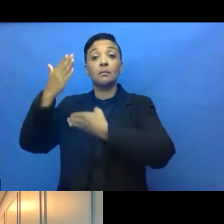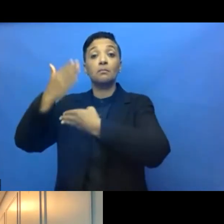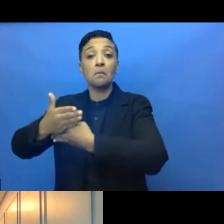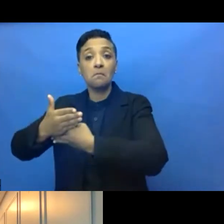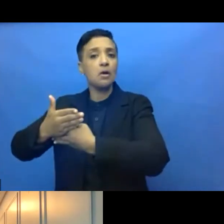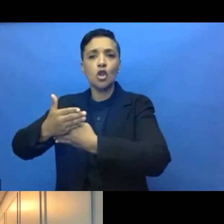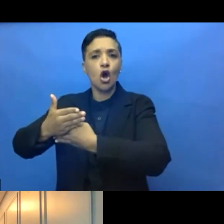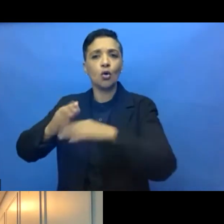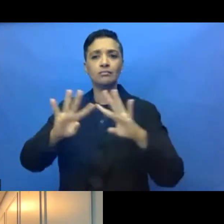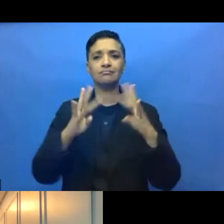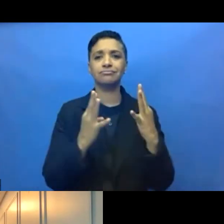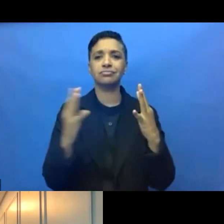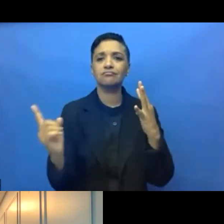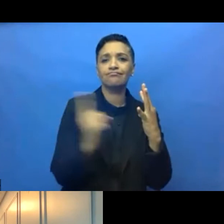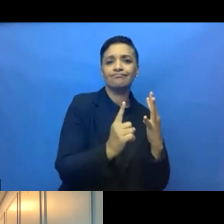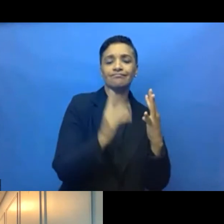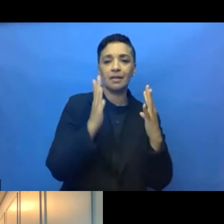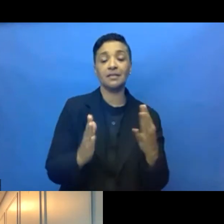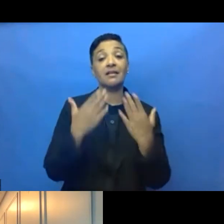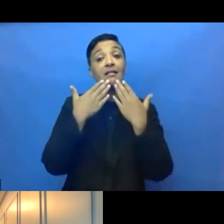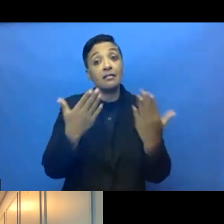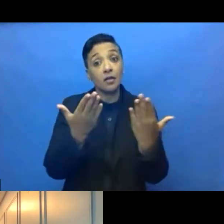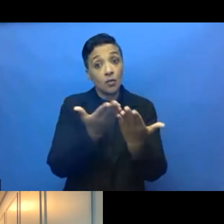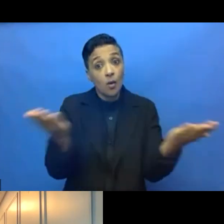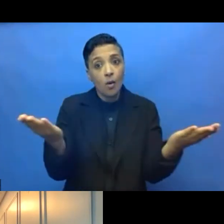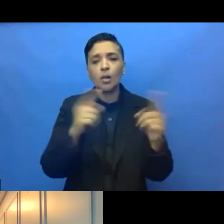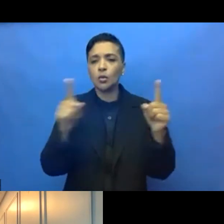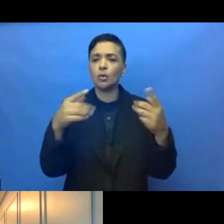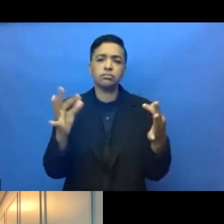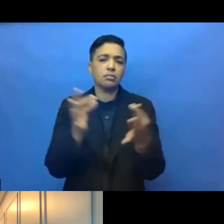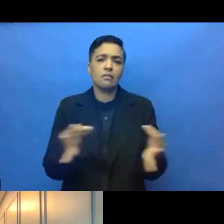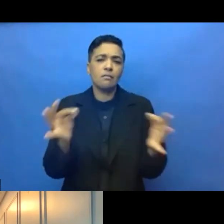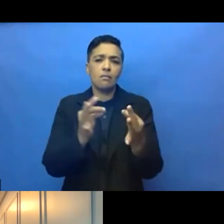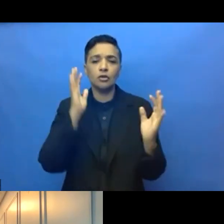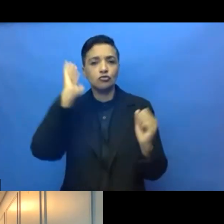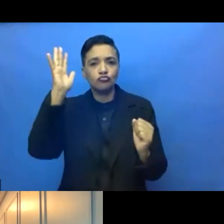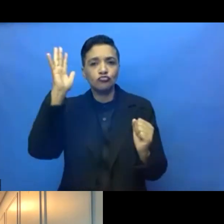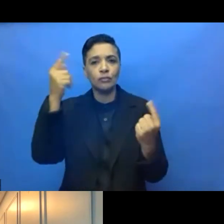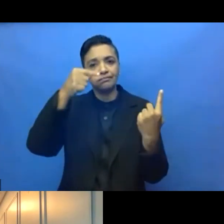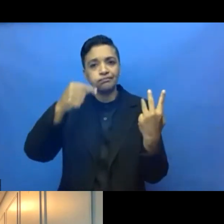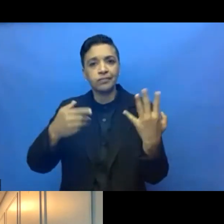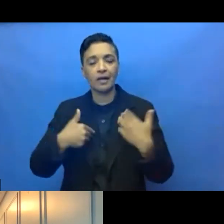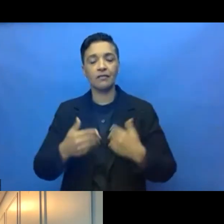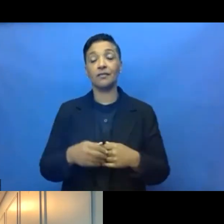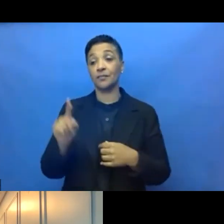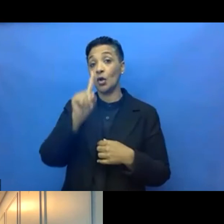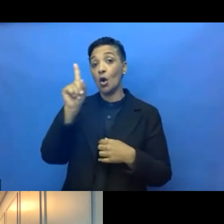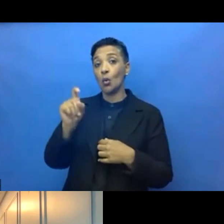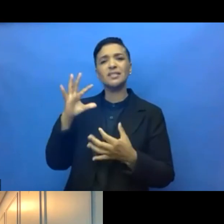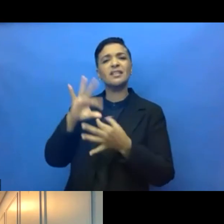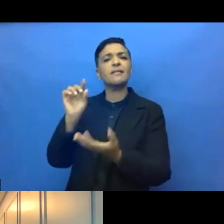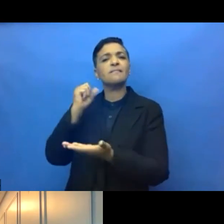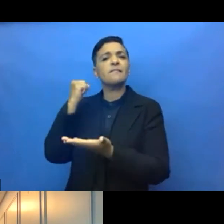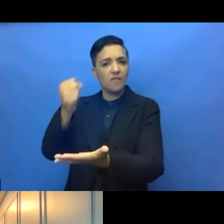pratiquement quand elle dit qu'il faut être à la table même lors des prises de décision. Je remercie pour tous